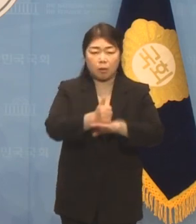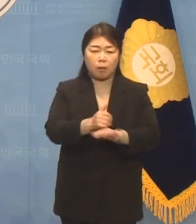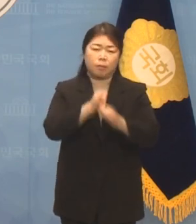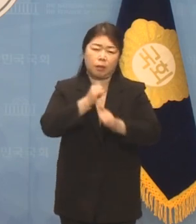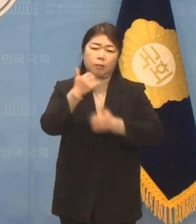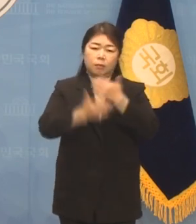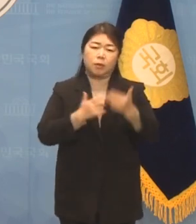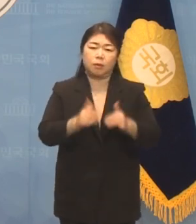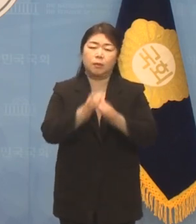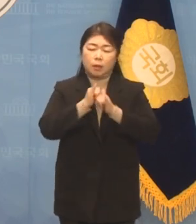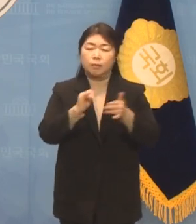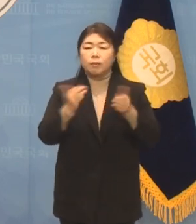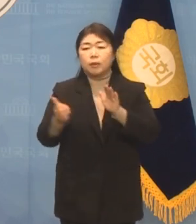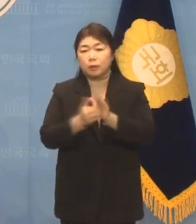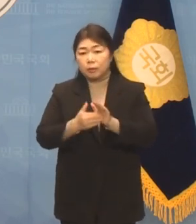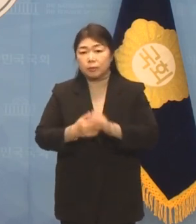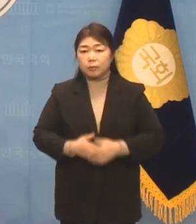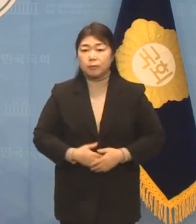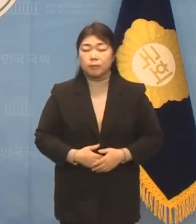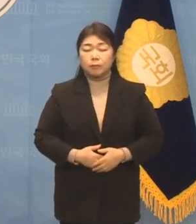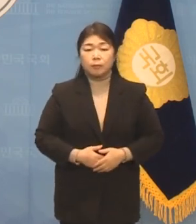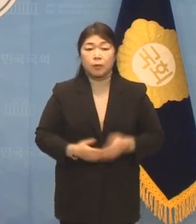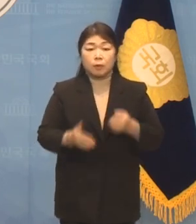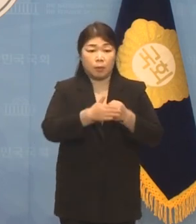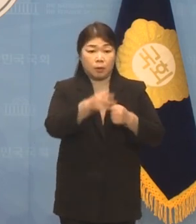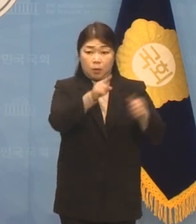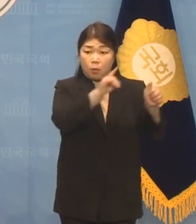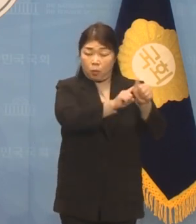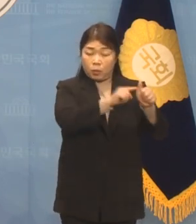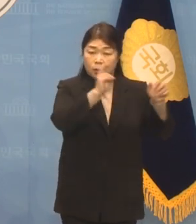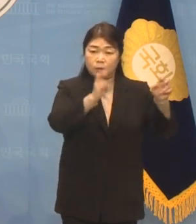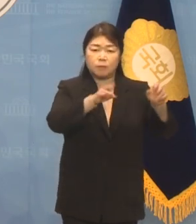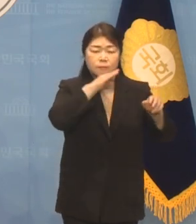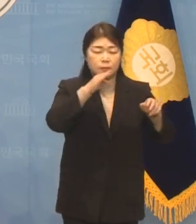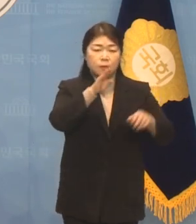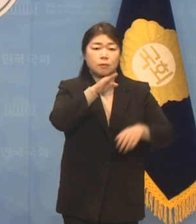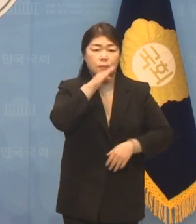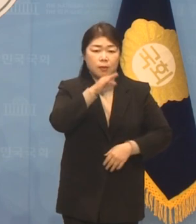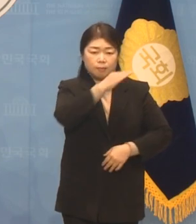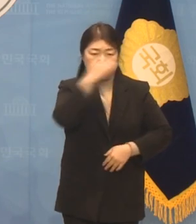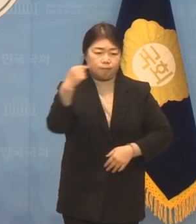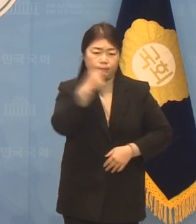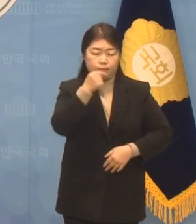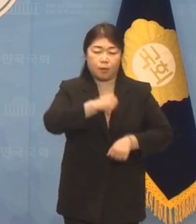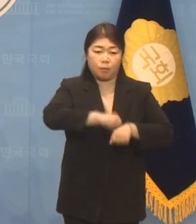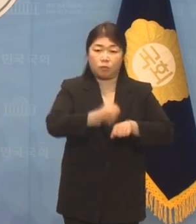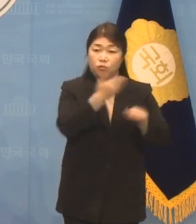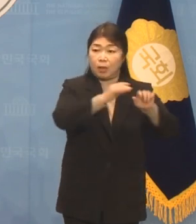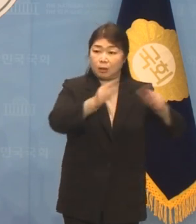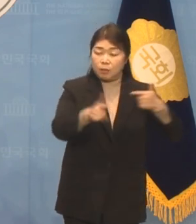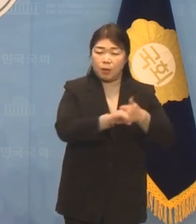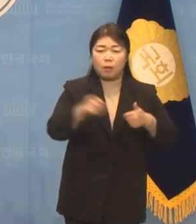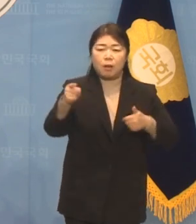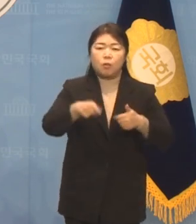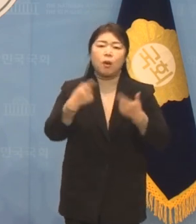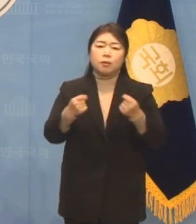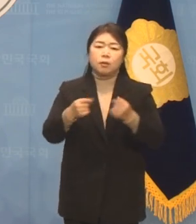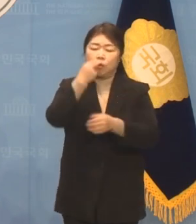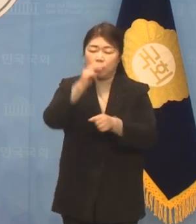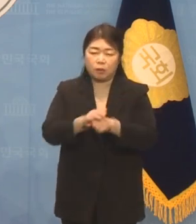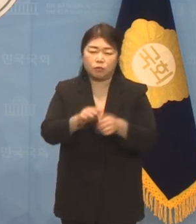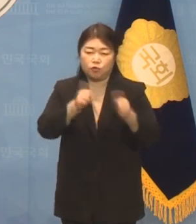않았습니다. 정승호 사장에 대한 제대로 된 처벌이 없다면 이러한 비극은 또다시 그리고 반복되어 벌어질